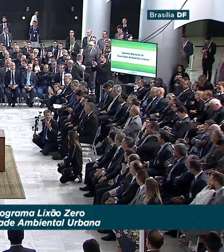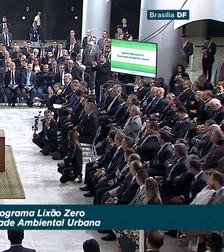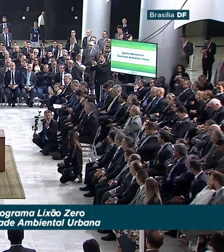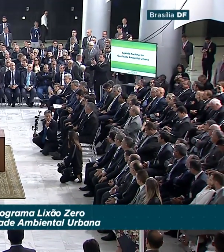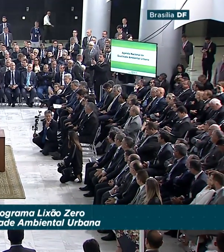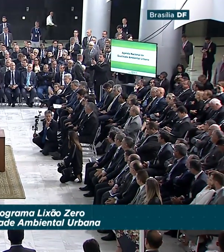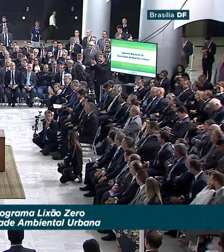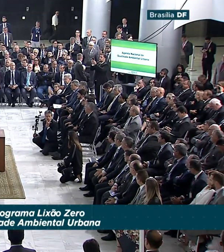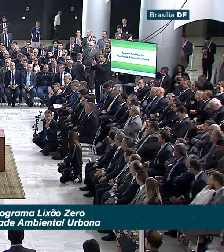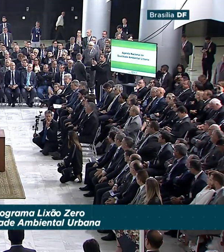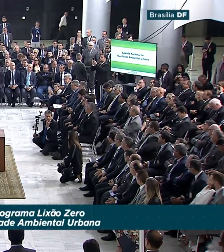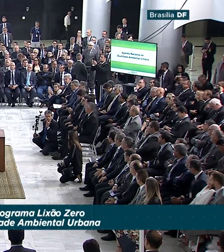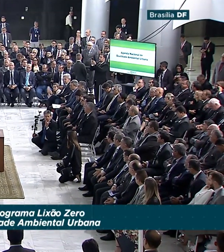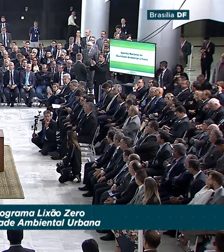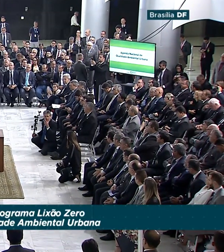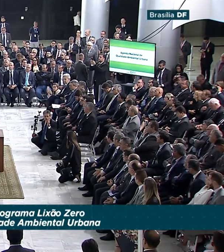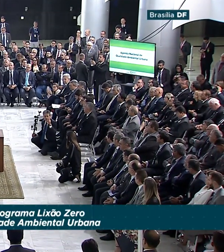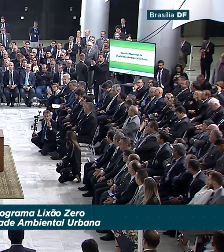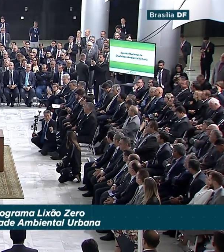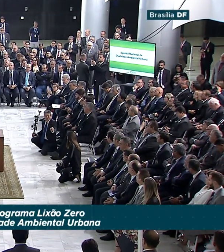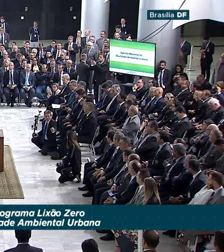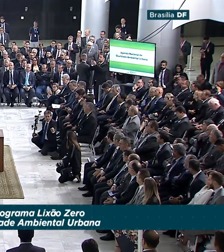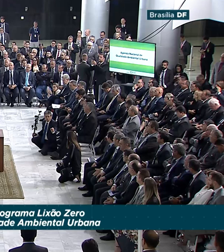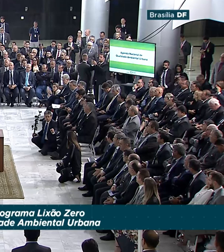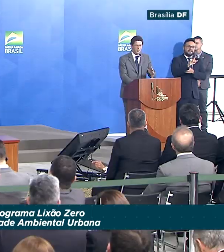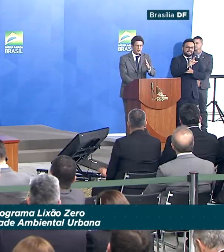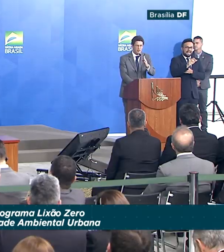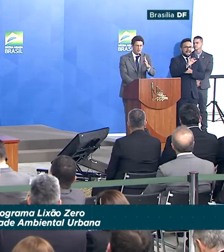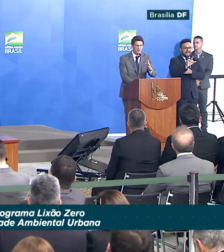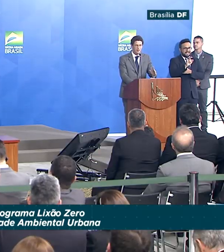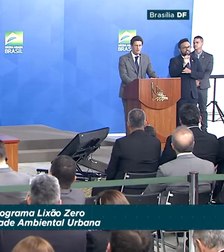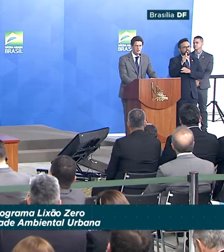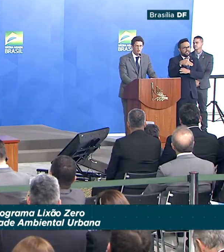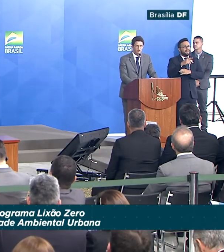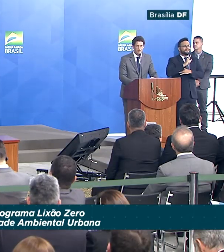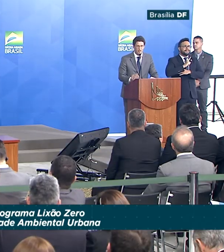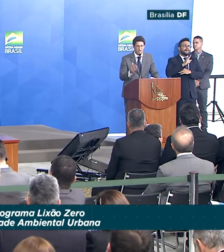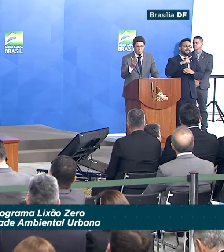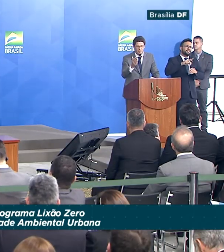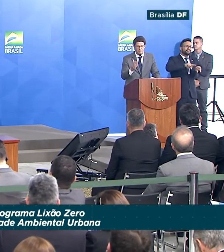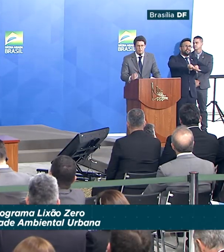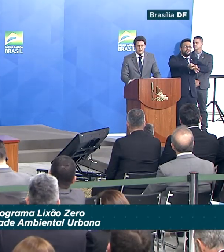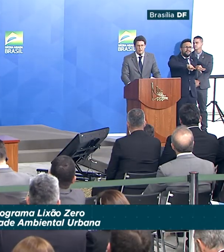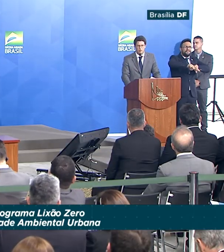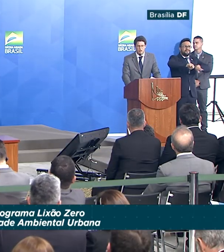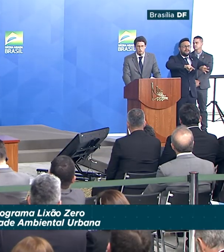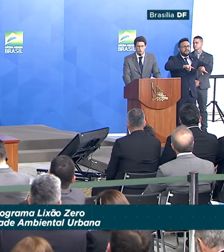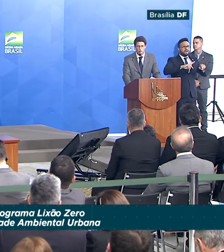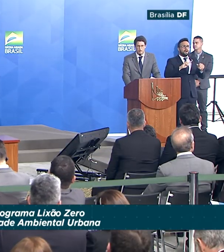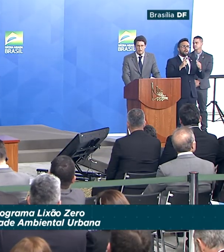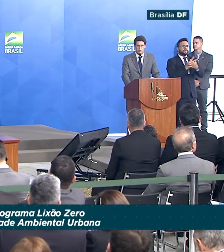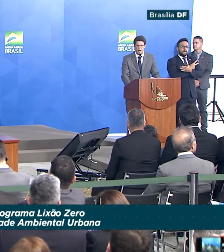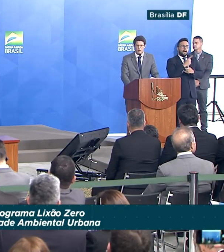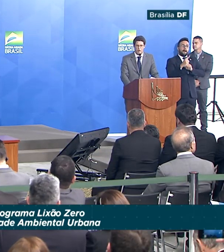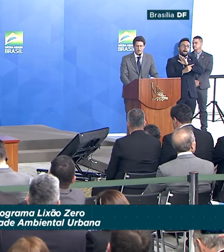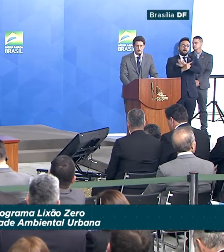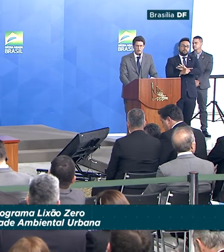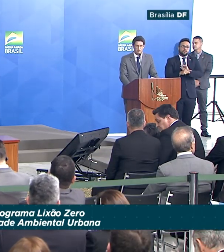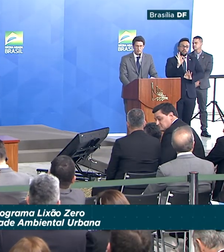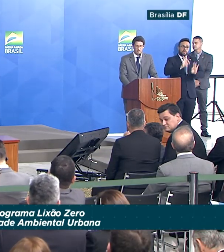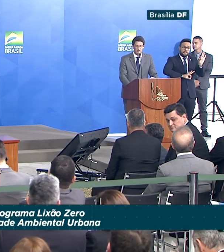pontos. Há diversas iniciativas acontecendo. O deputado Lafayette está ali na segunda fileira e nos ajudou a